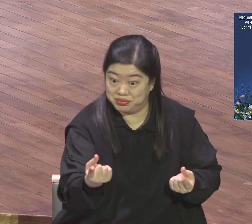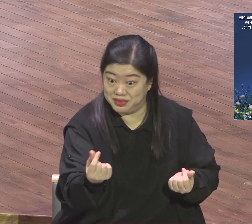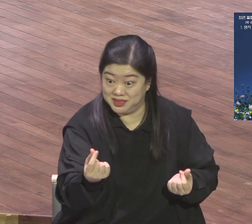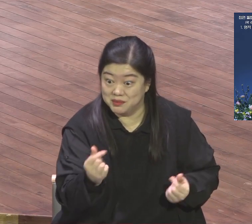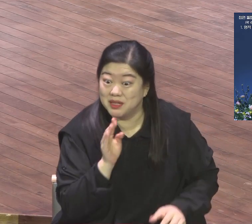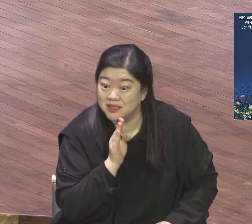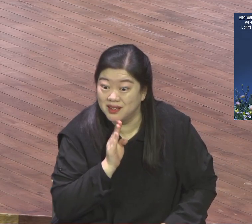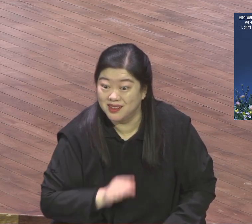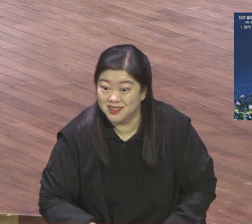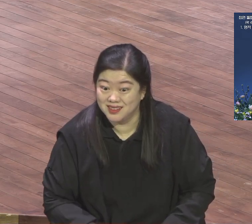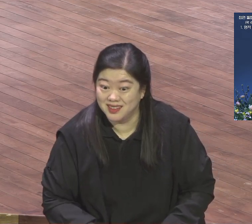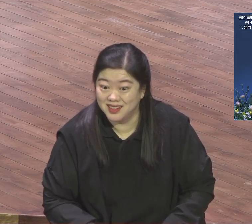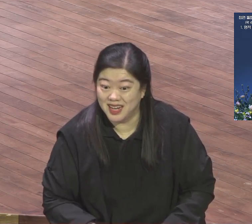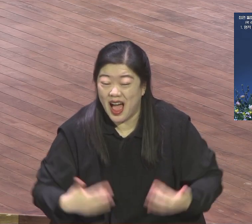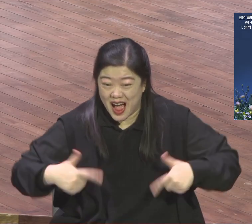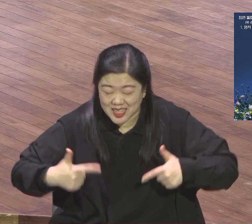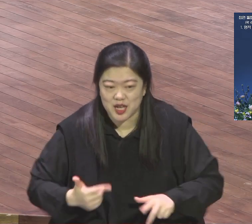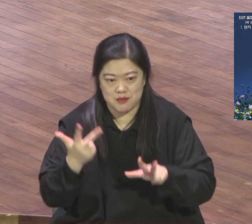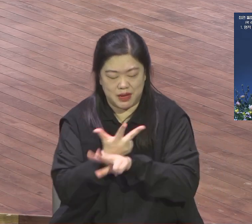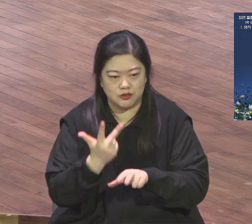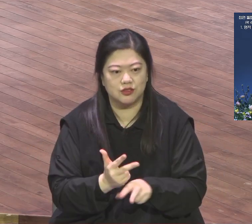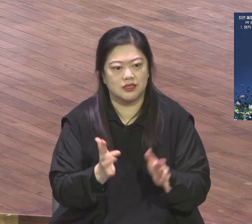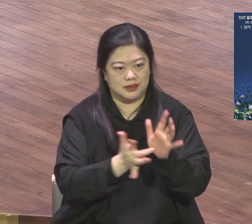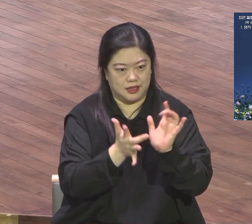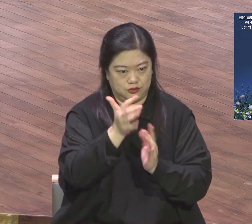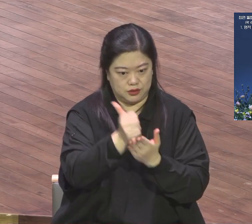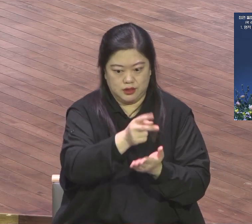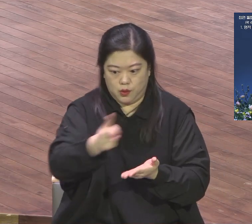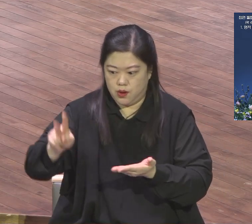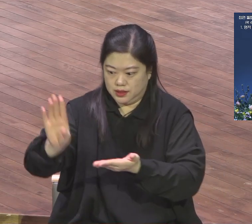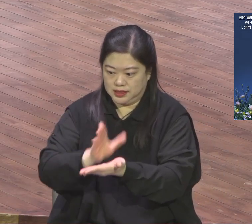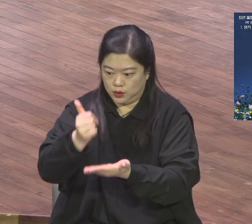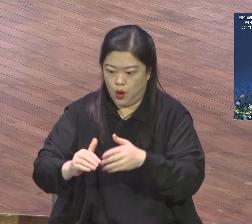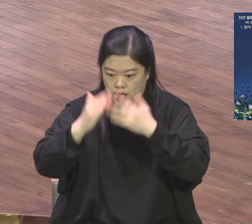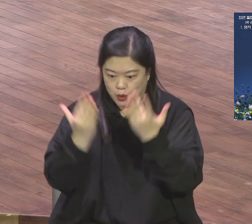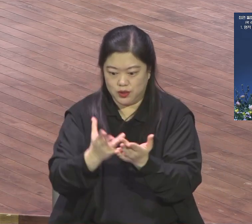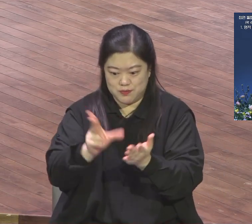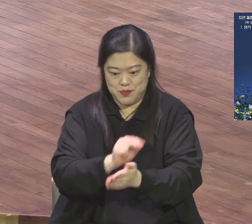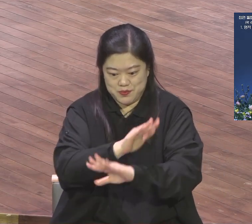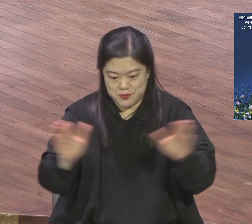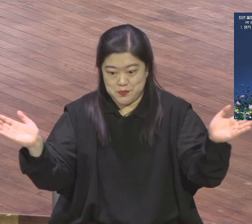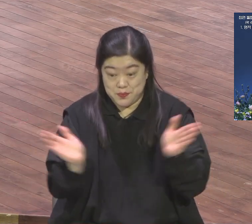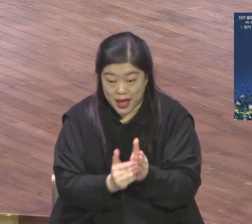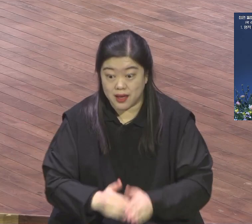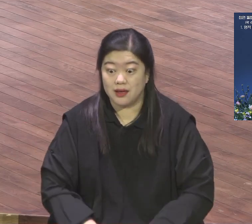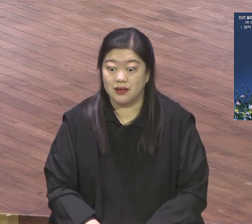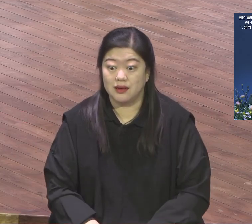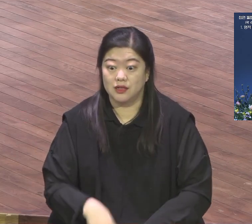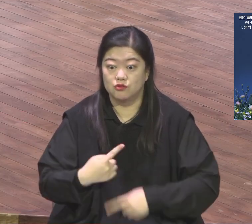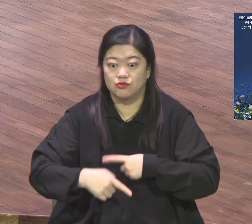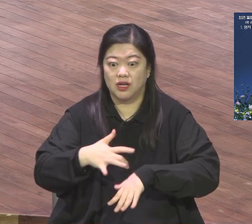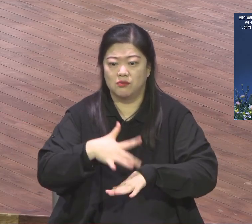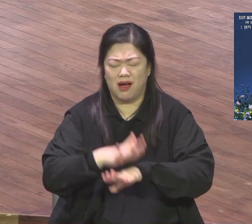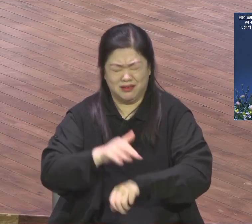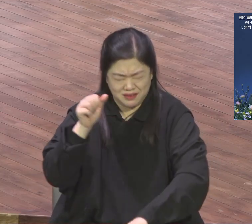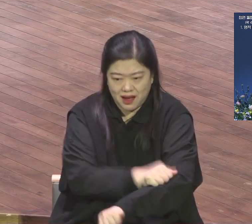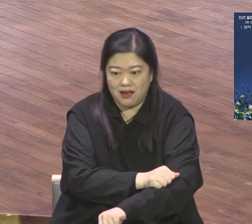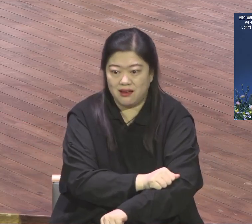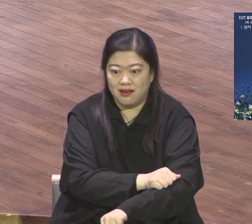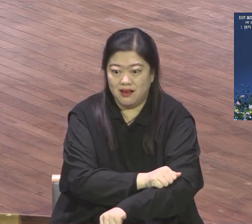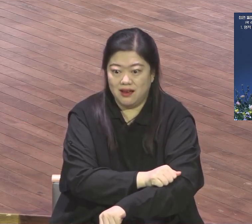예수는 그리스도 모든 문제 해결자 하면서 창조주 하나님 전능자 하나님 하면서 문제 사건은 불평만하지 않습니까? 마치